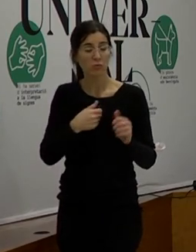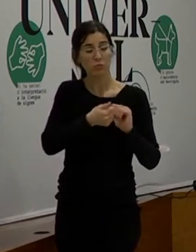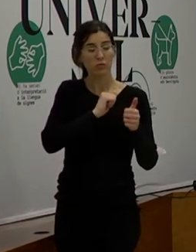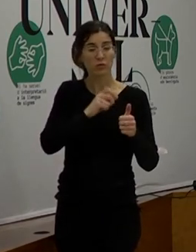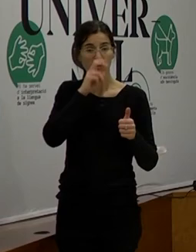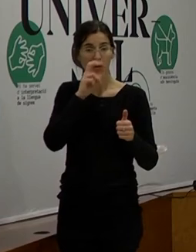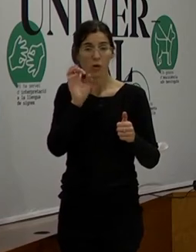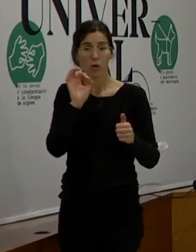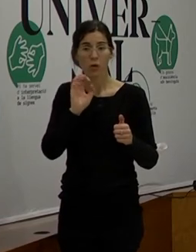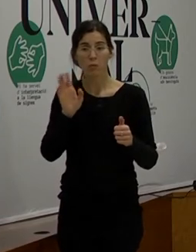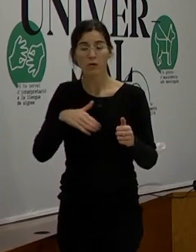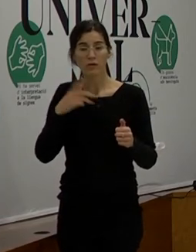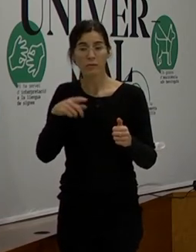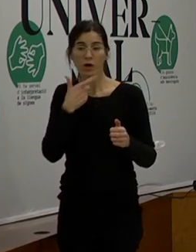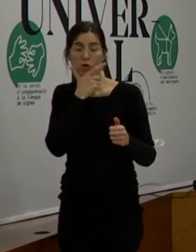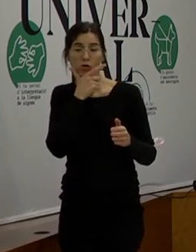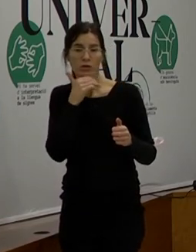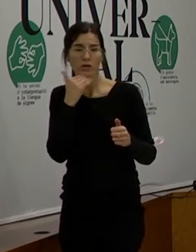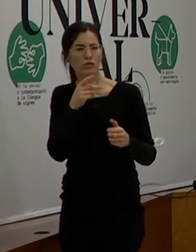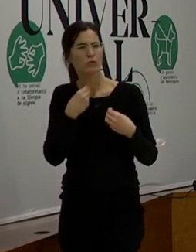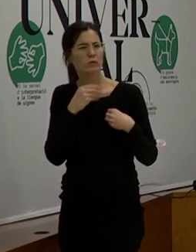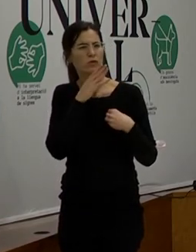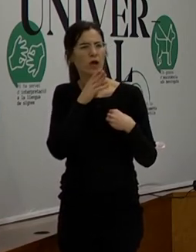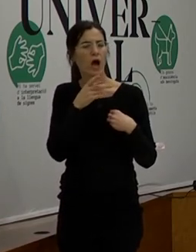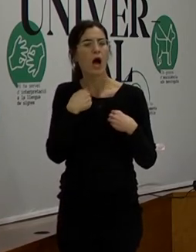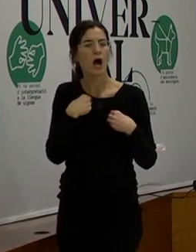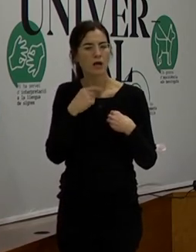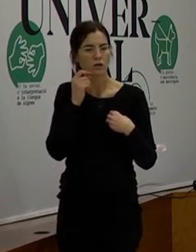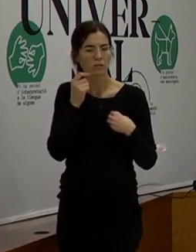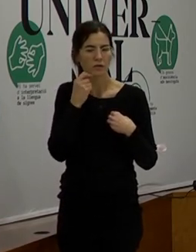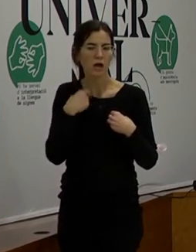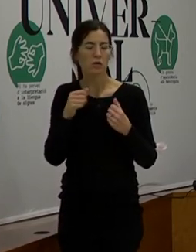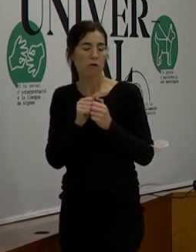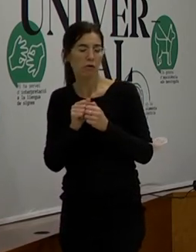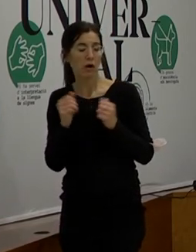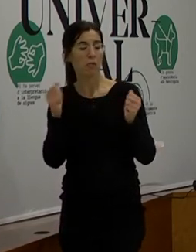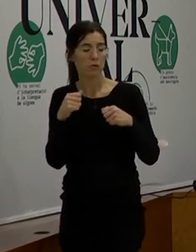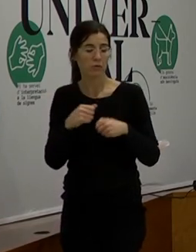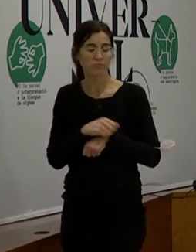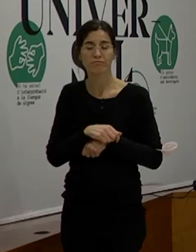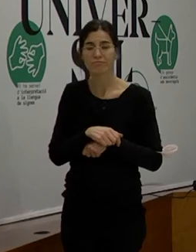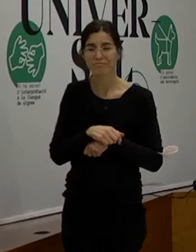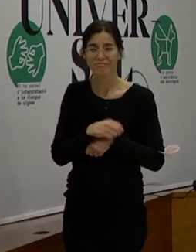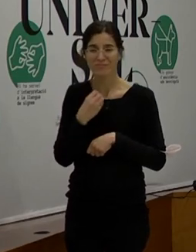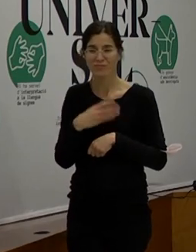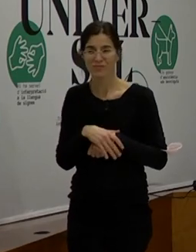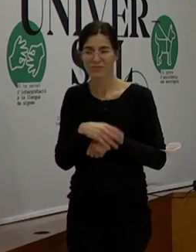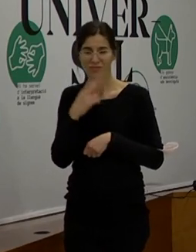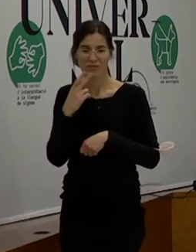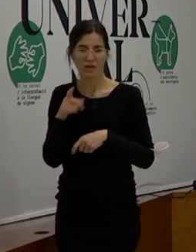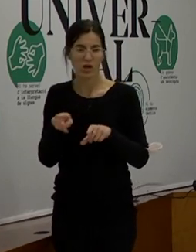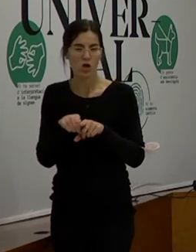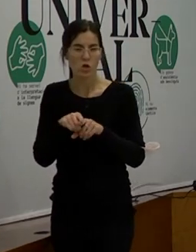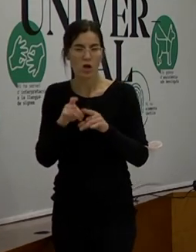colors. ¿Y tú dónde vives? Yo en las amarillas, yo en las rojas. Ah, que bé, no? Igual que